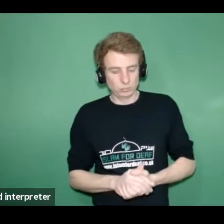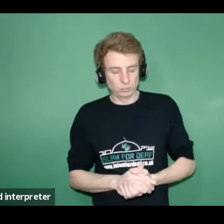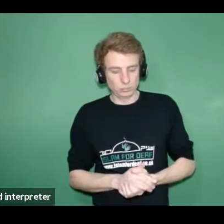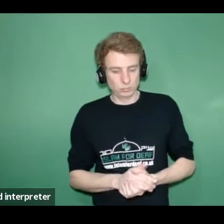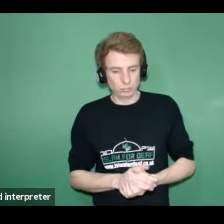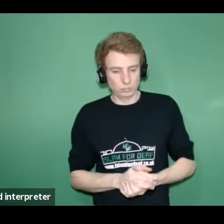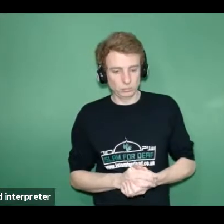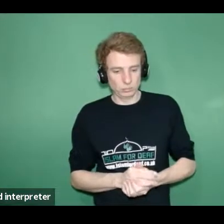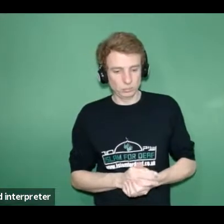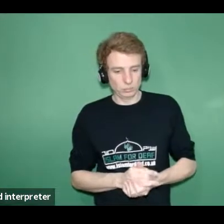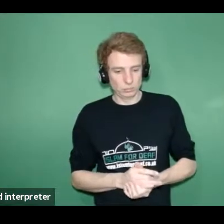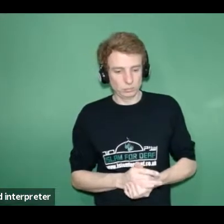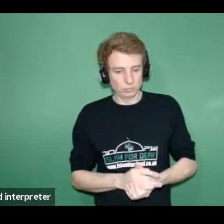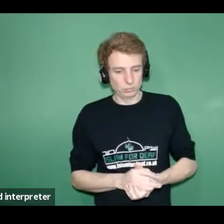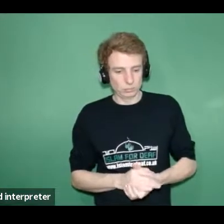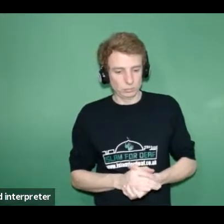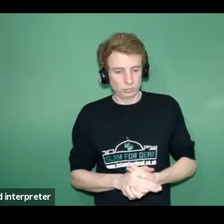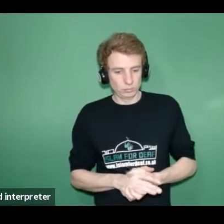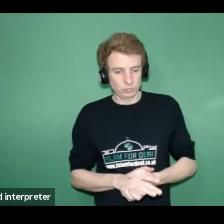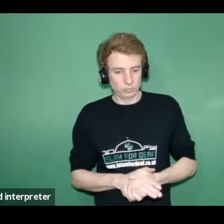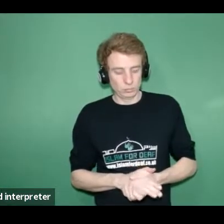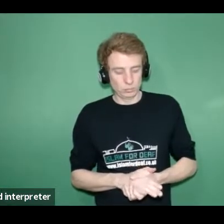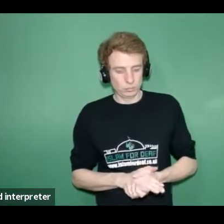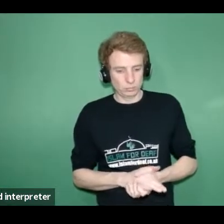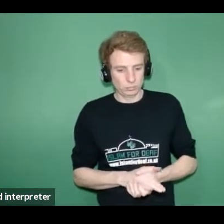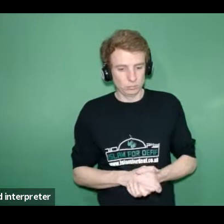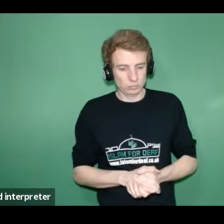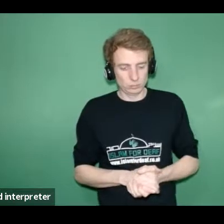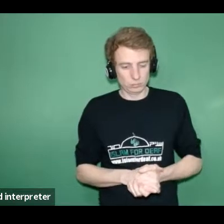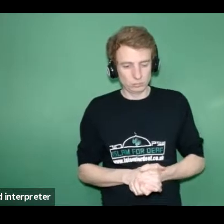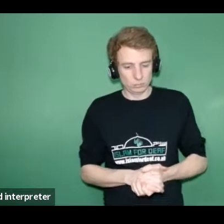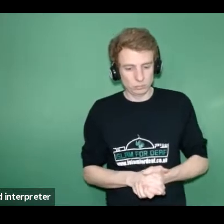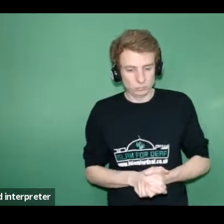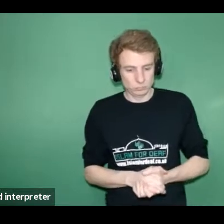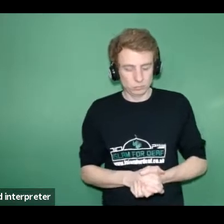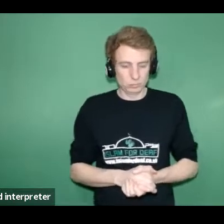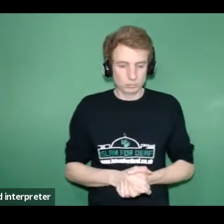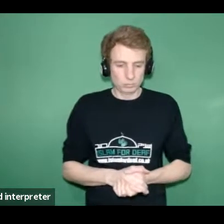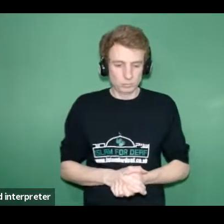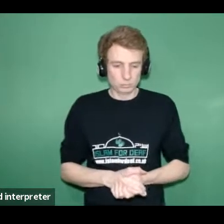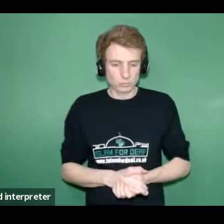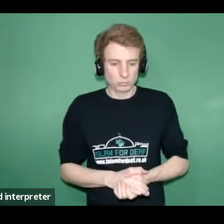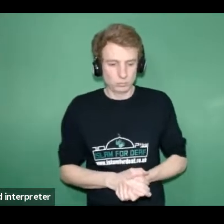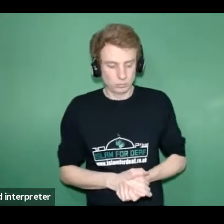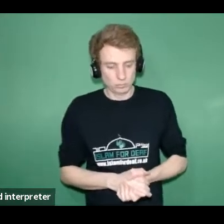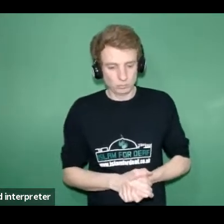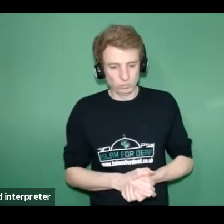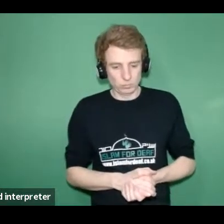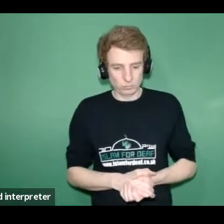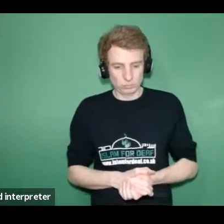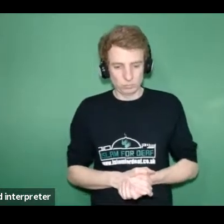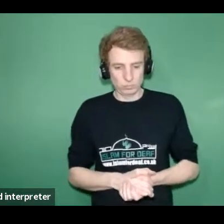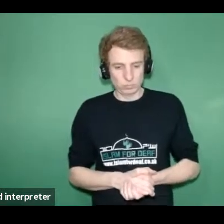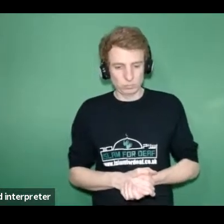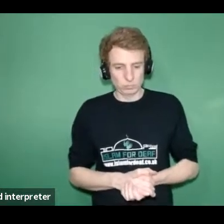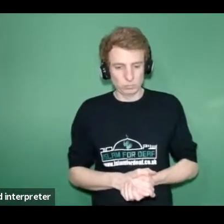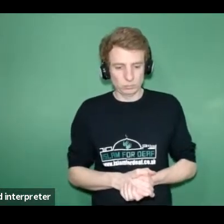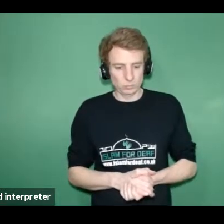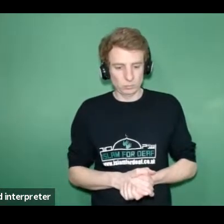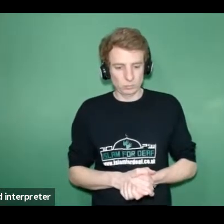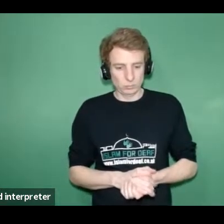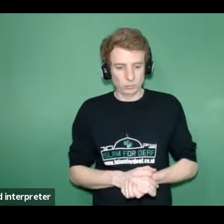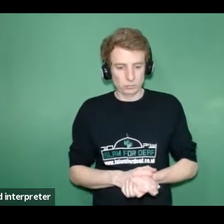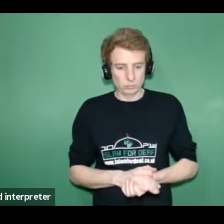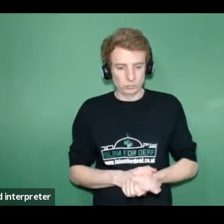وأنهوا بها صومهم، فيكون له مثل أجرهم. ولو أطعمهم فوق ذلك طعمة